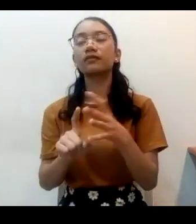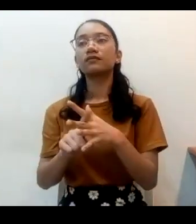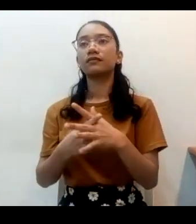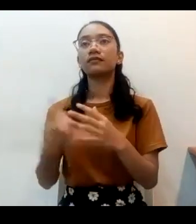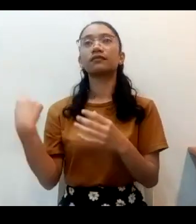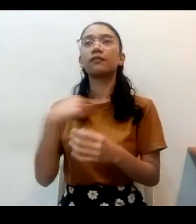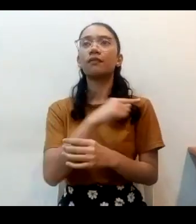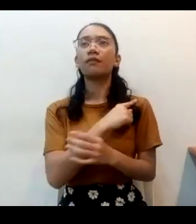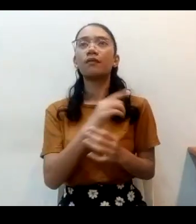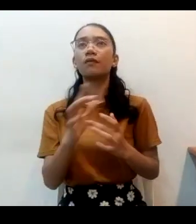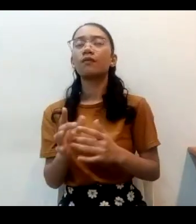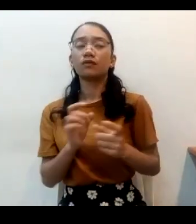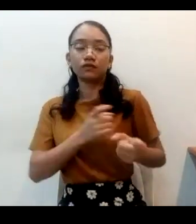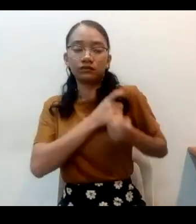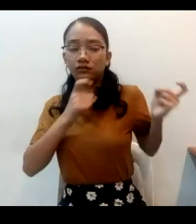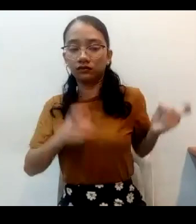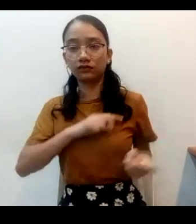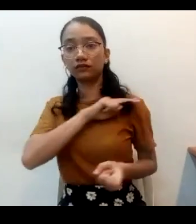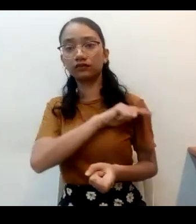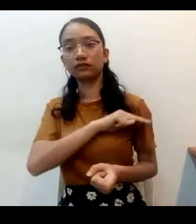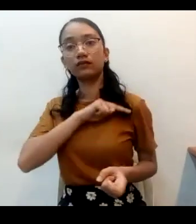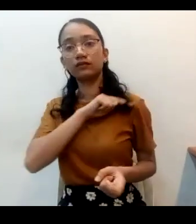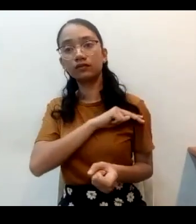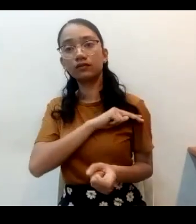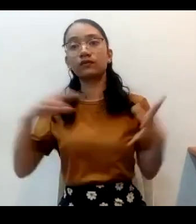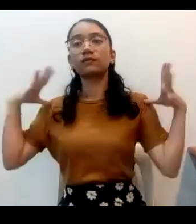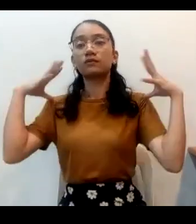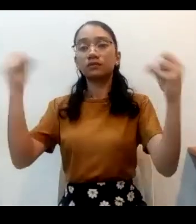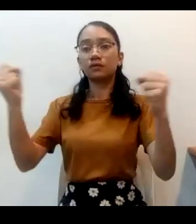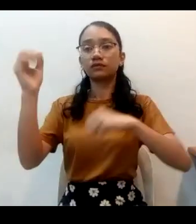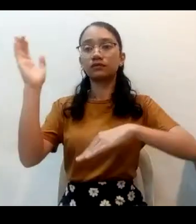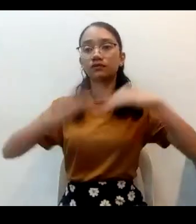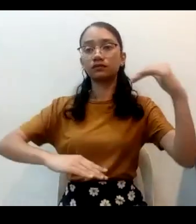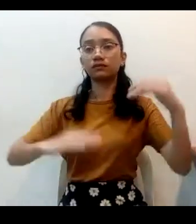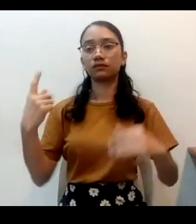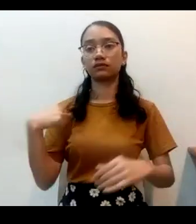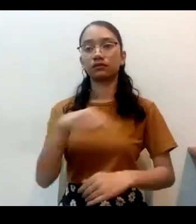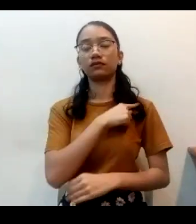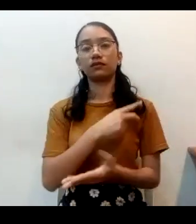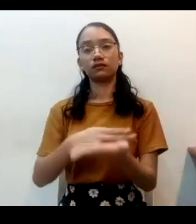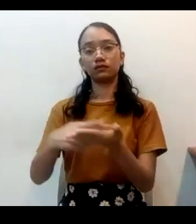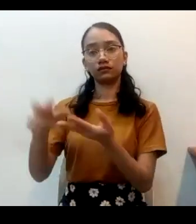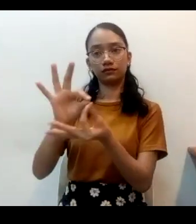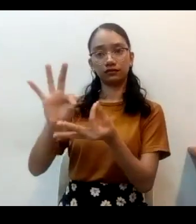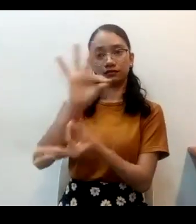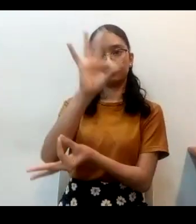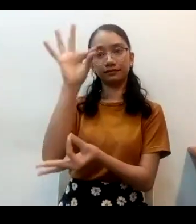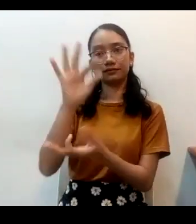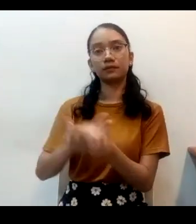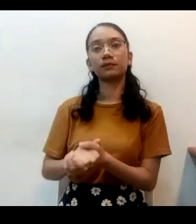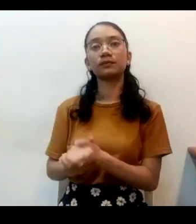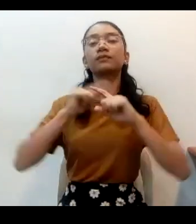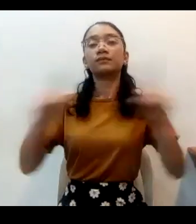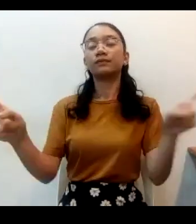pong likas na pagkamakasalanan ay mas malakas kaysa sa banal sa ating espiritu. But in our Christian life, the Holy Spirit is getting